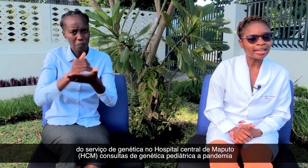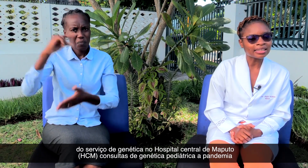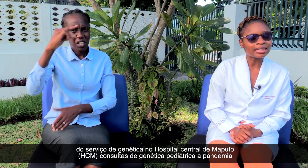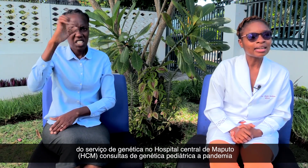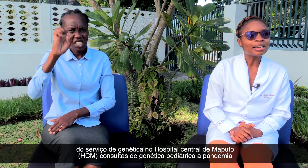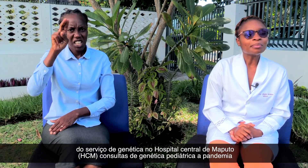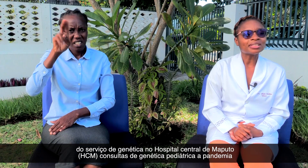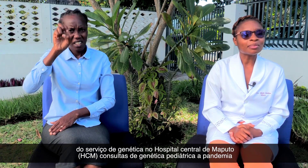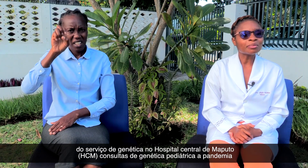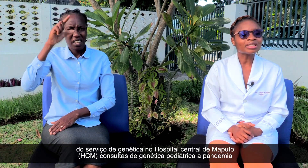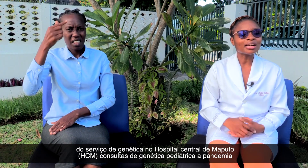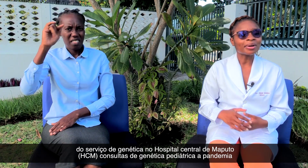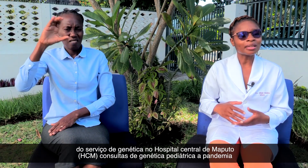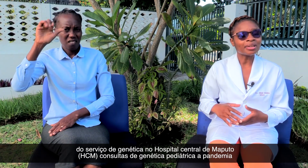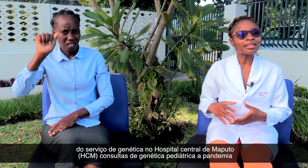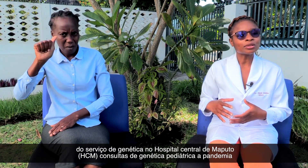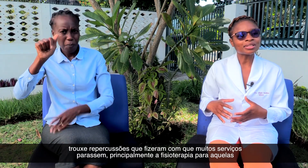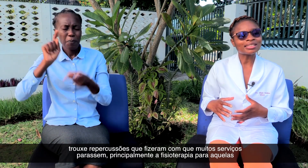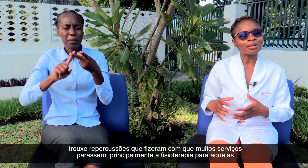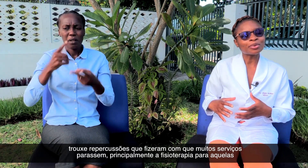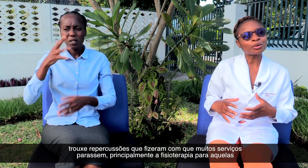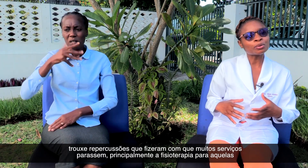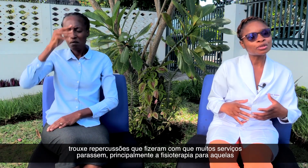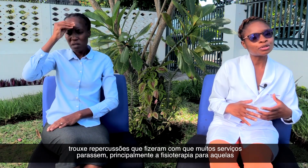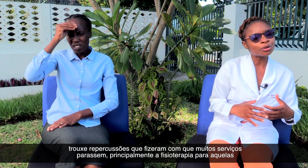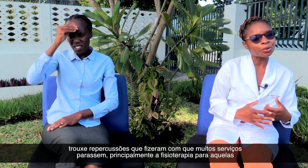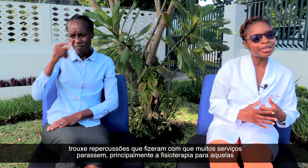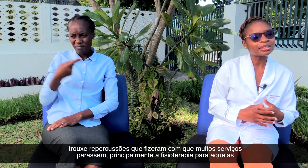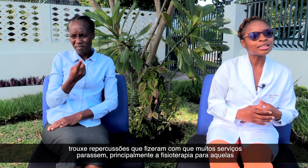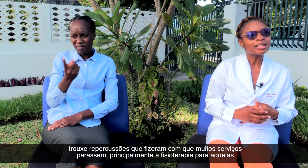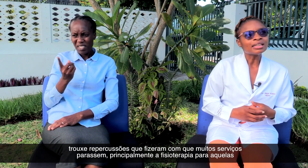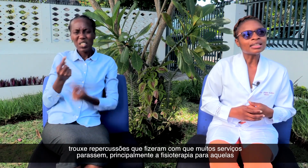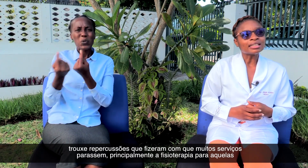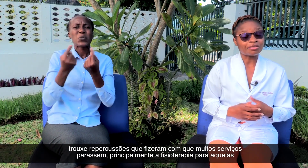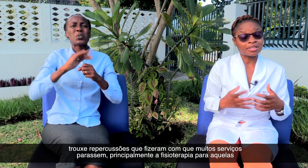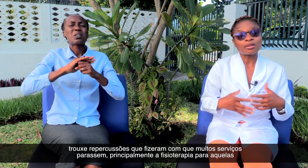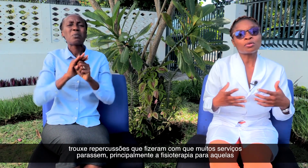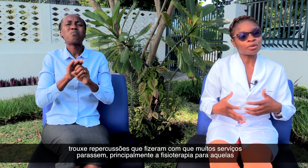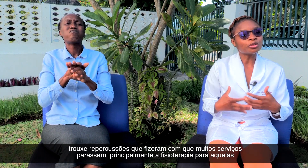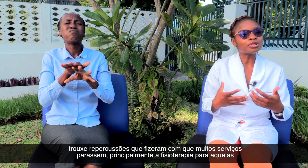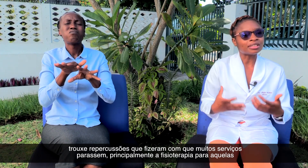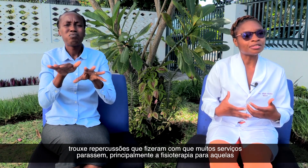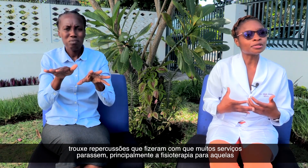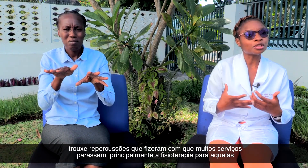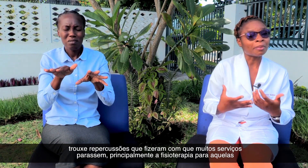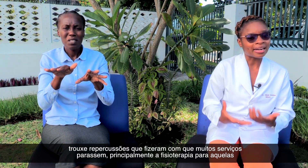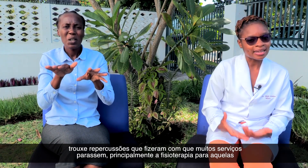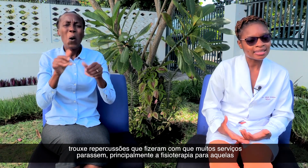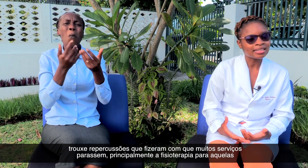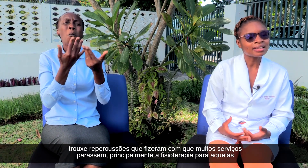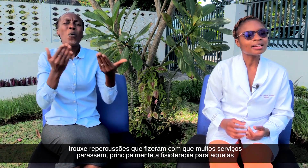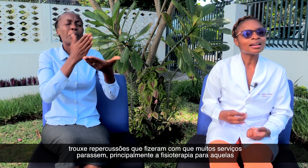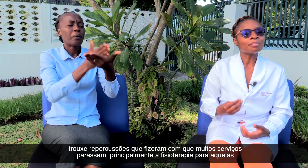pediátrica, percebemos que a pandemia trouxe repercussões que fizeram com que muitos serviços